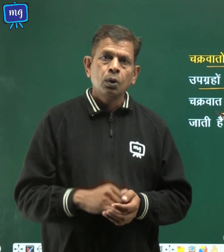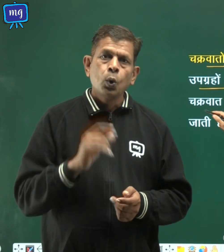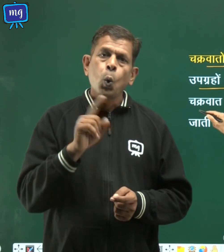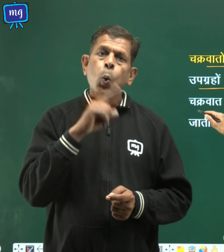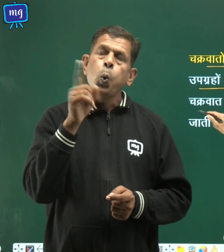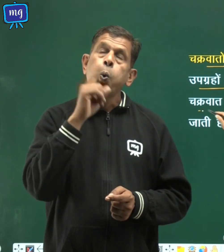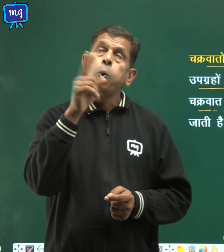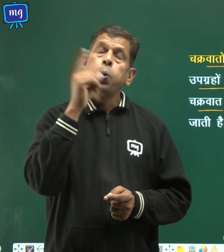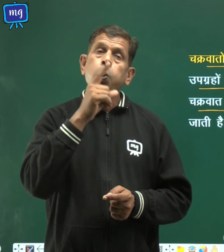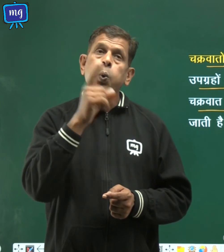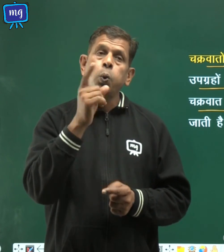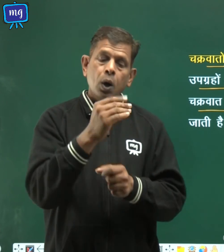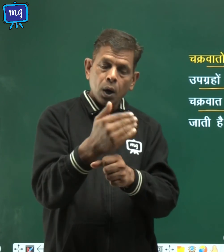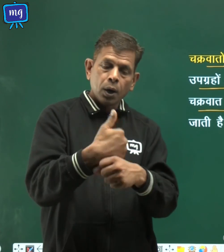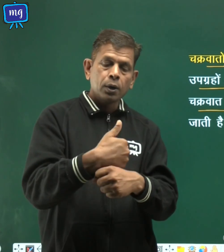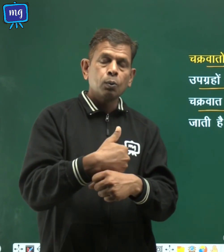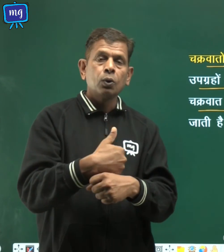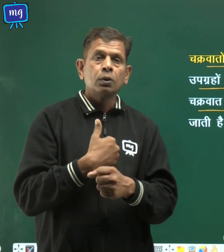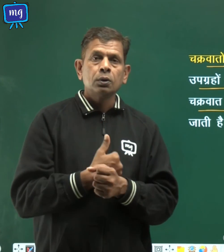चक्रवात आने से पूर्व